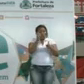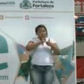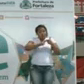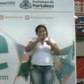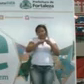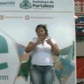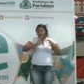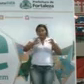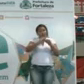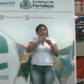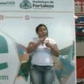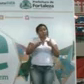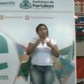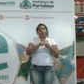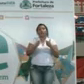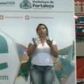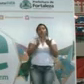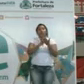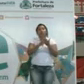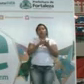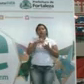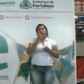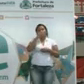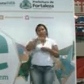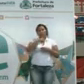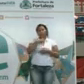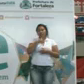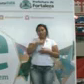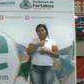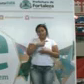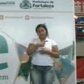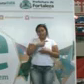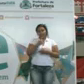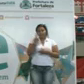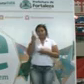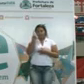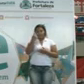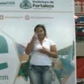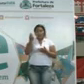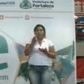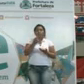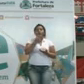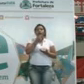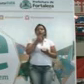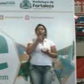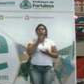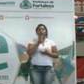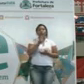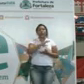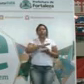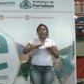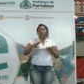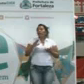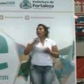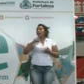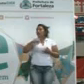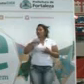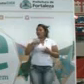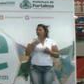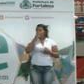Essa é a jogada do livro. Porque o primeiro romancista social, vocês vão conhecer hoje aqui, é o Lima Barreto, e